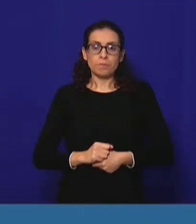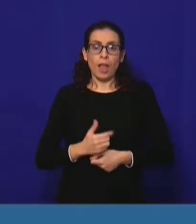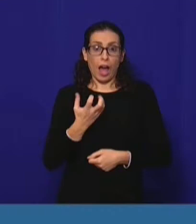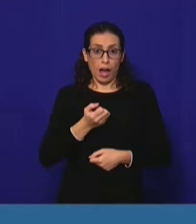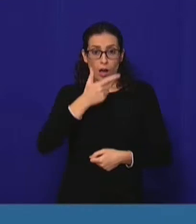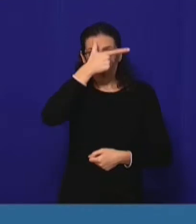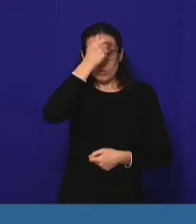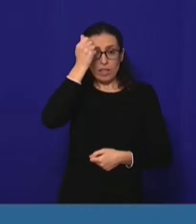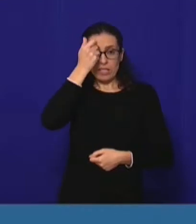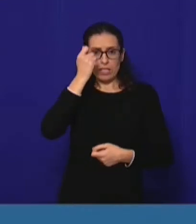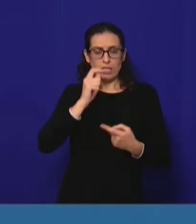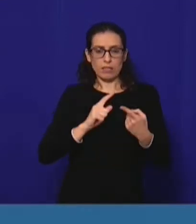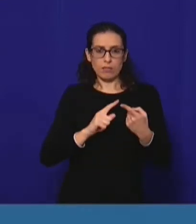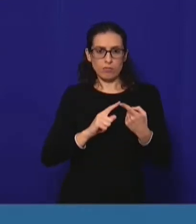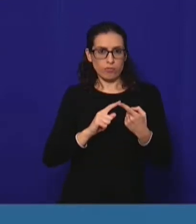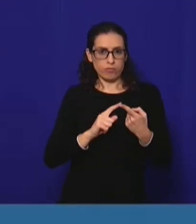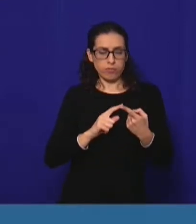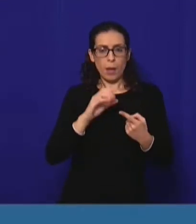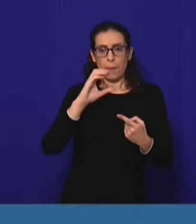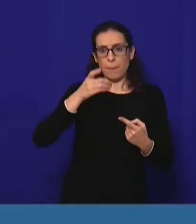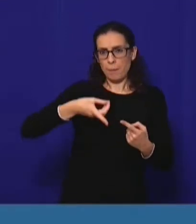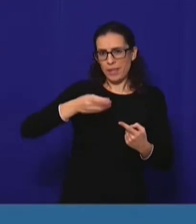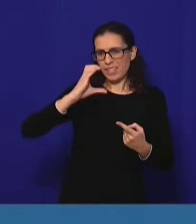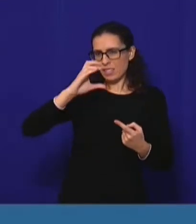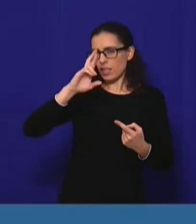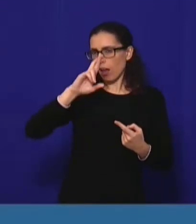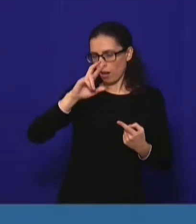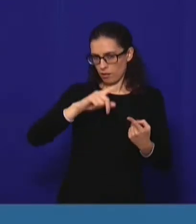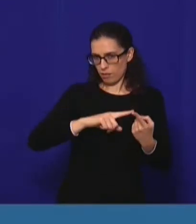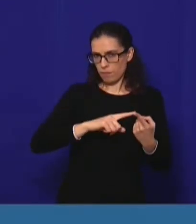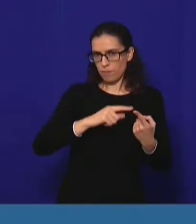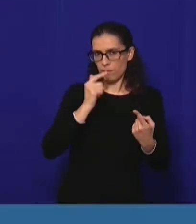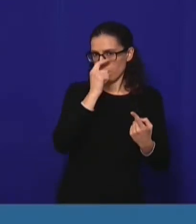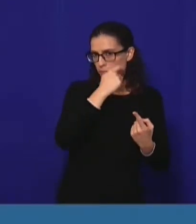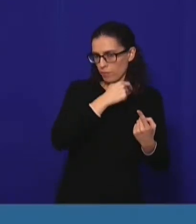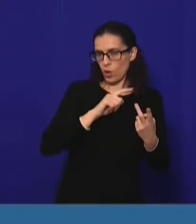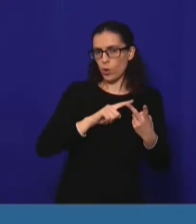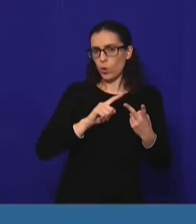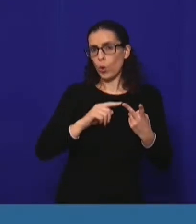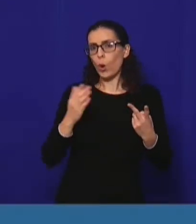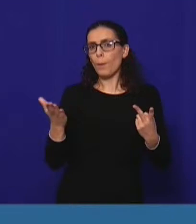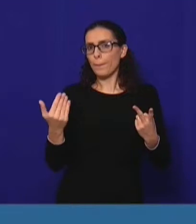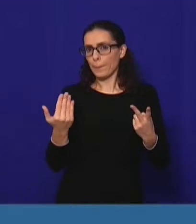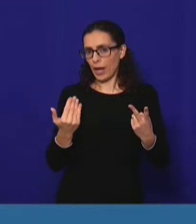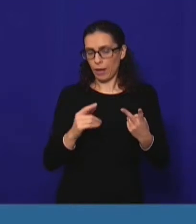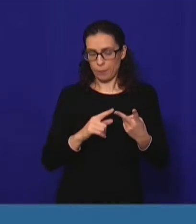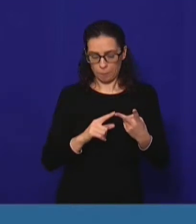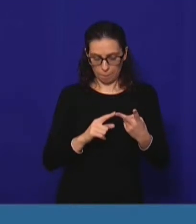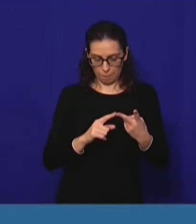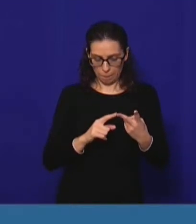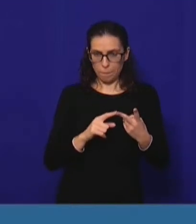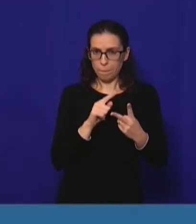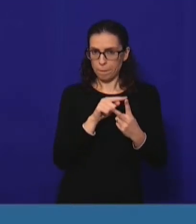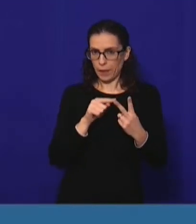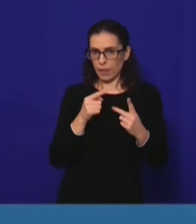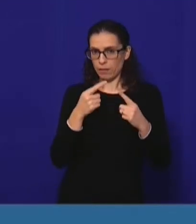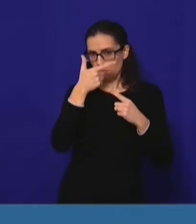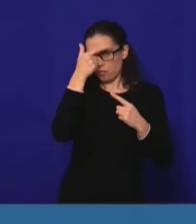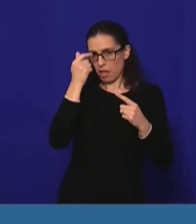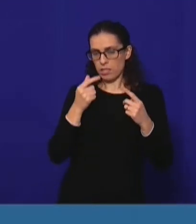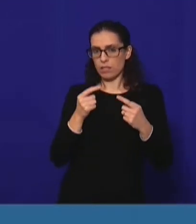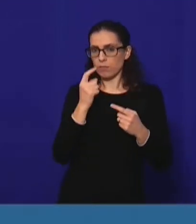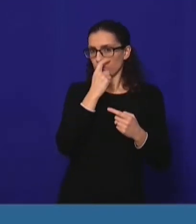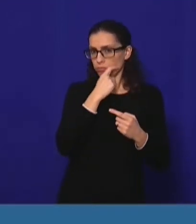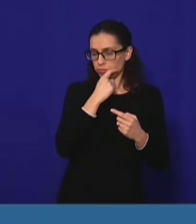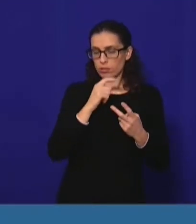huma available għandek il-PCR test u għandek ukoll ir-rapid test. Naf ukoll li fuq